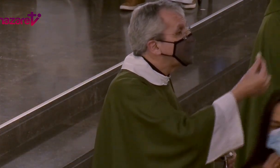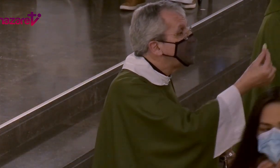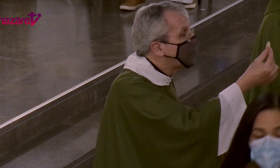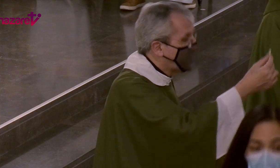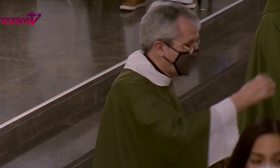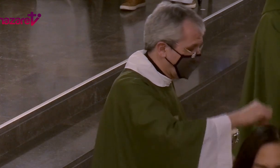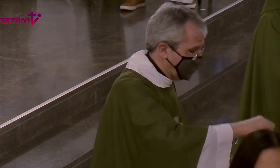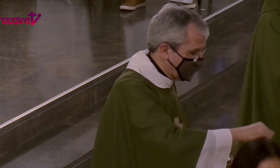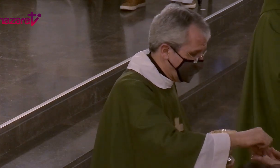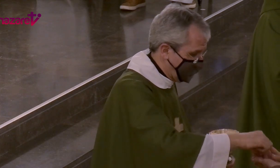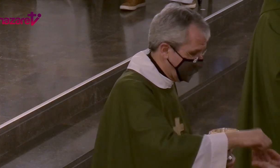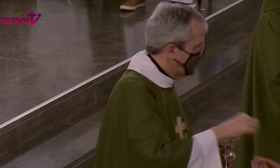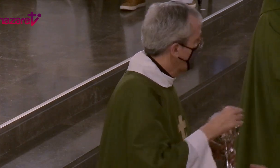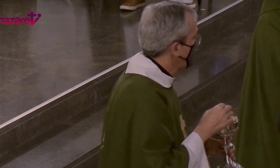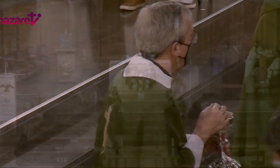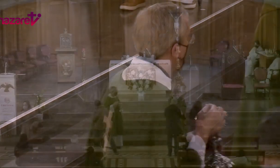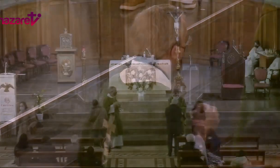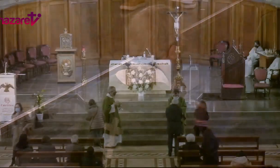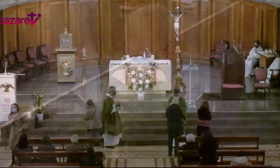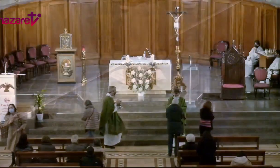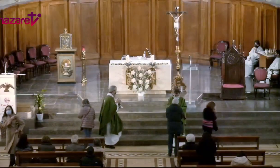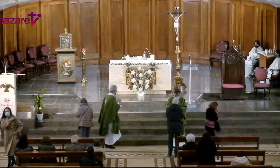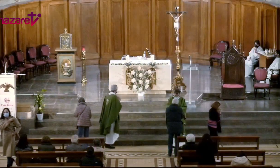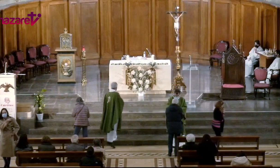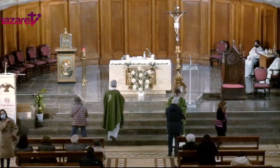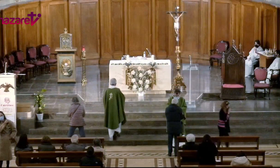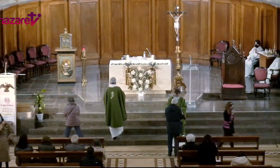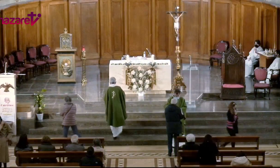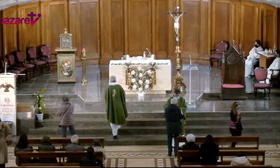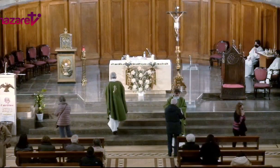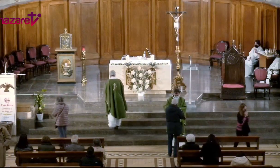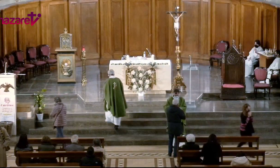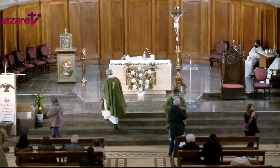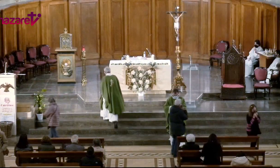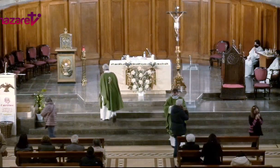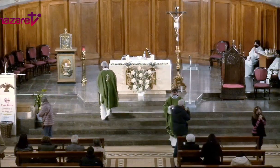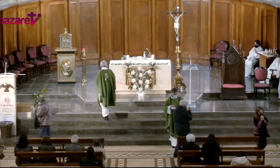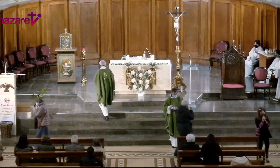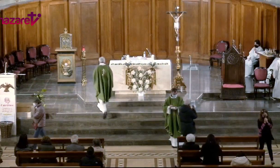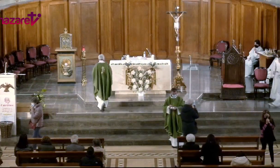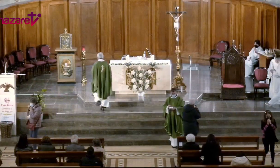más. Lo veo como vio Tomás tus